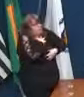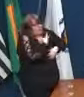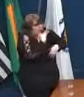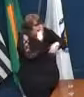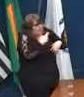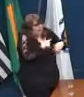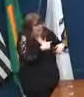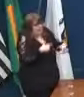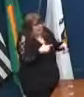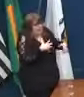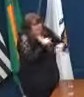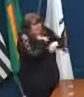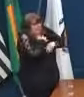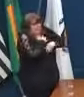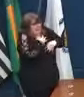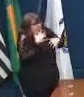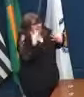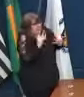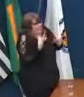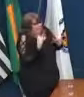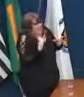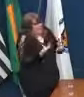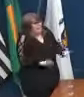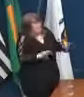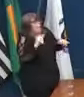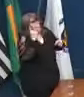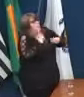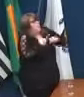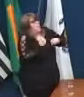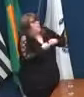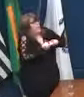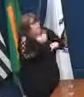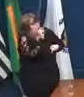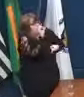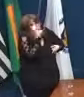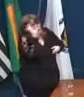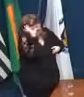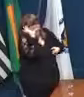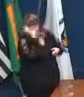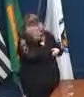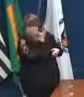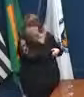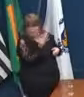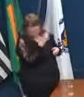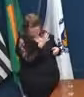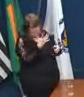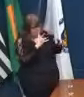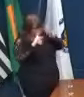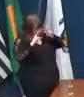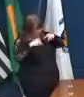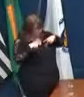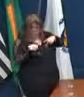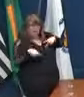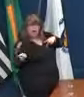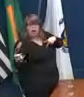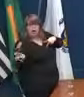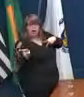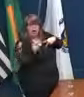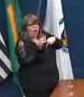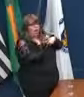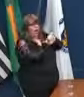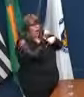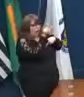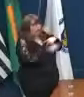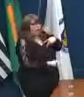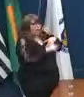realmente é a ferida, porque a pior coisa que existe é observar um doente,